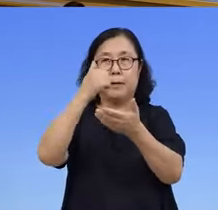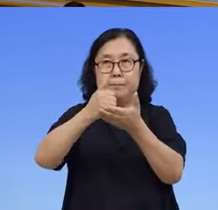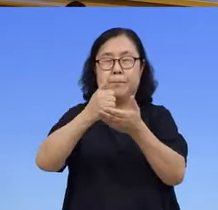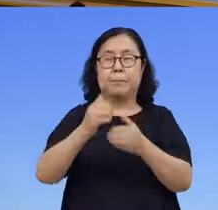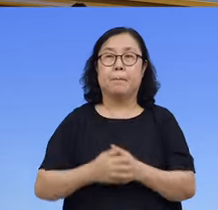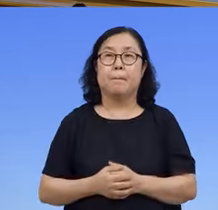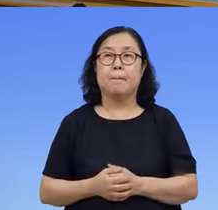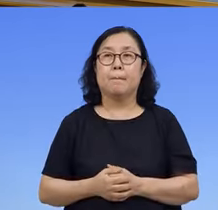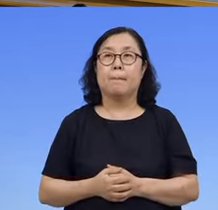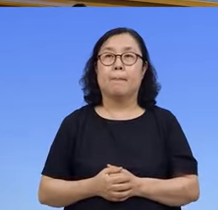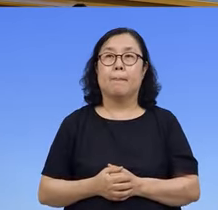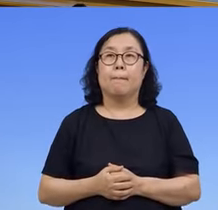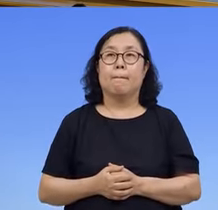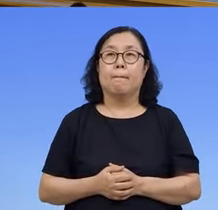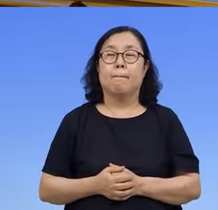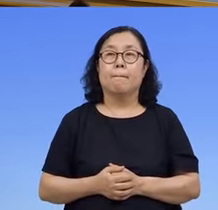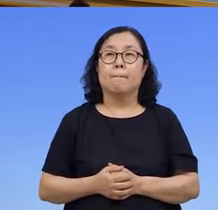구원해 주신 하나님.